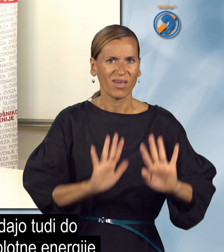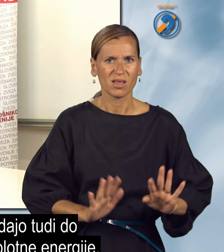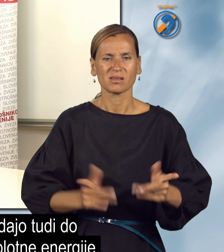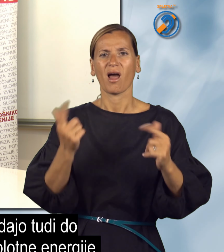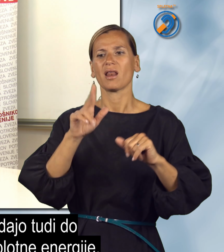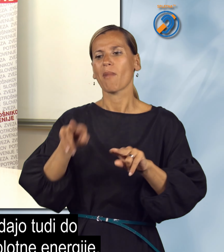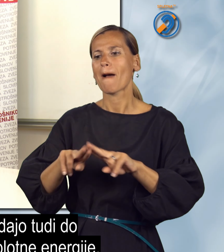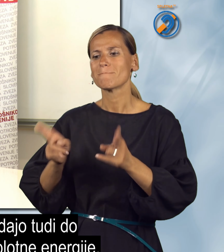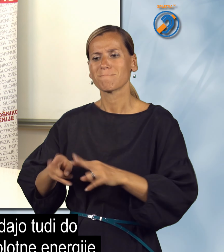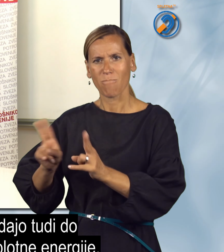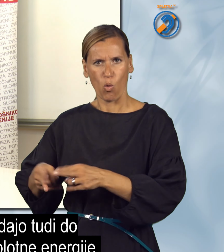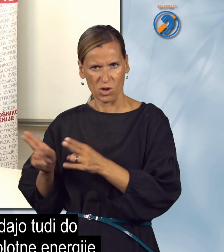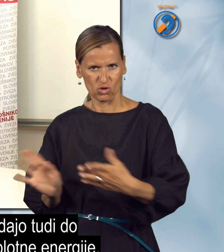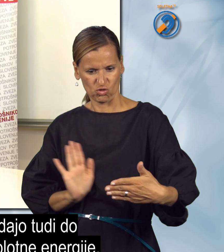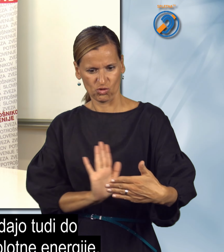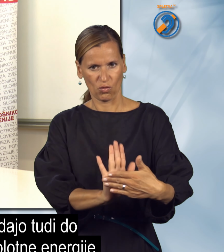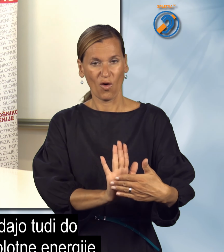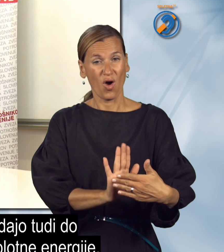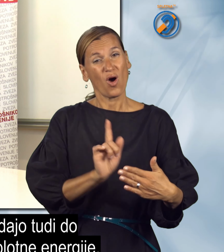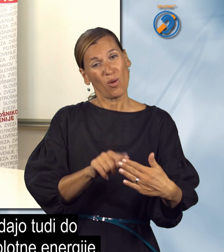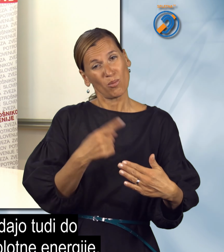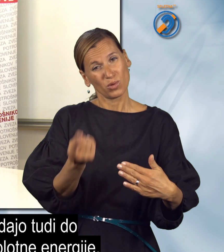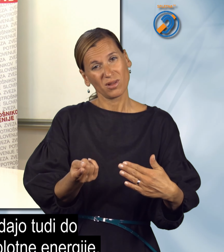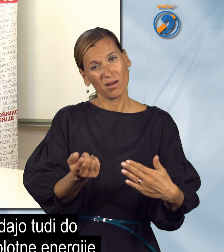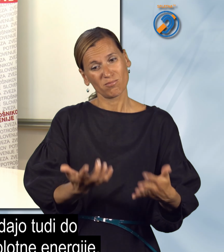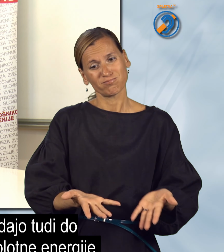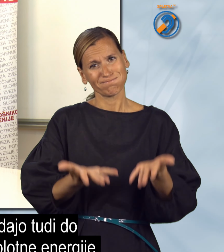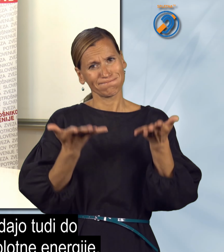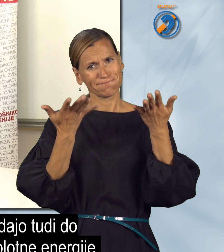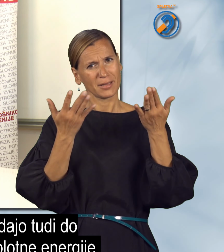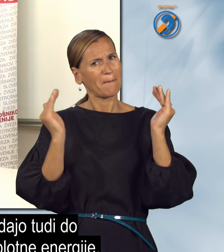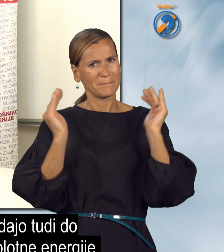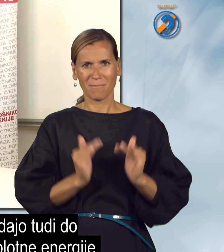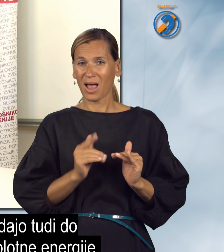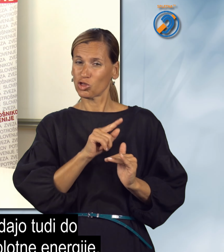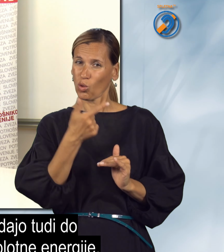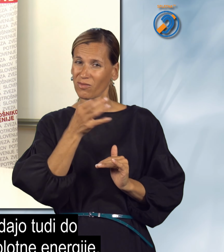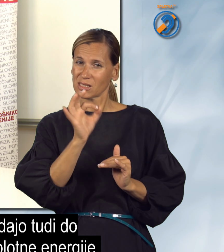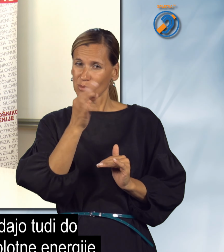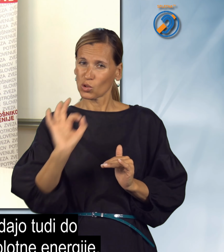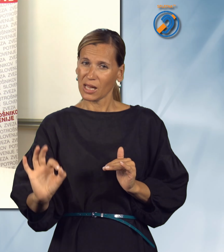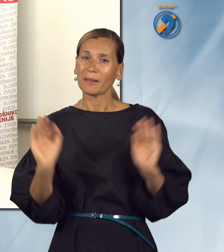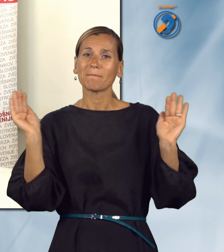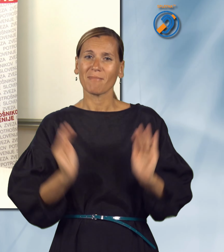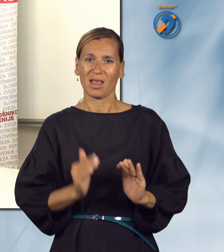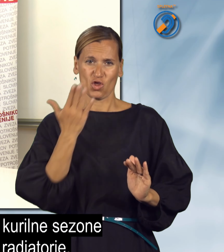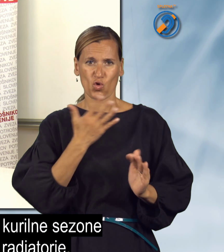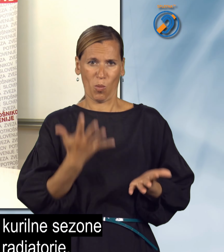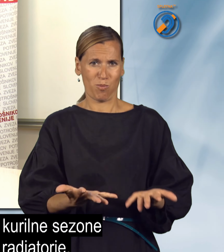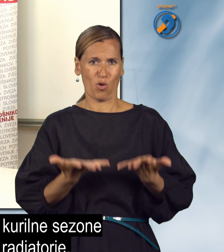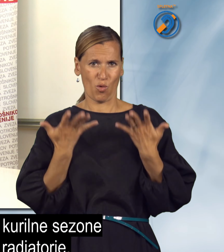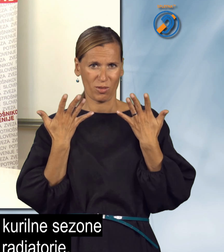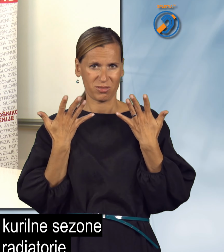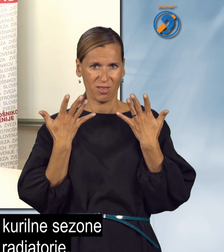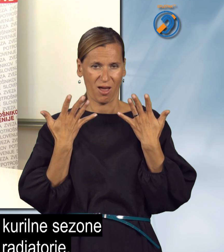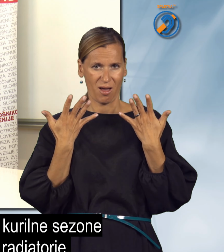podobno, lahko v prostor oddajo tudi do 20% manj toplotne energije. Kaj